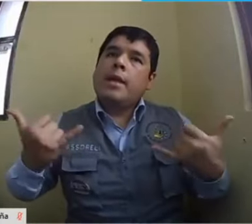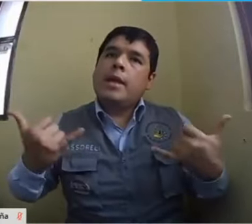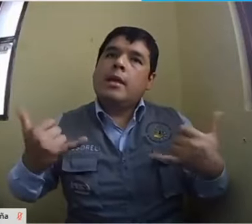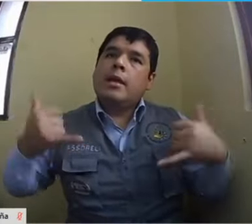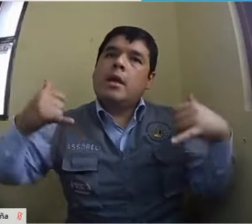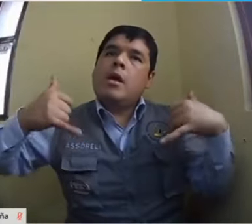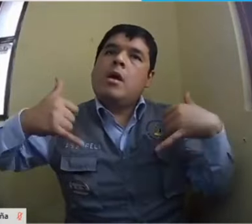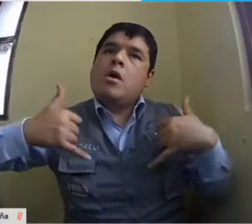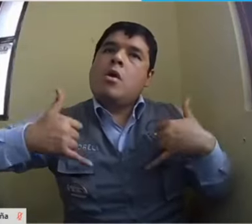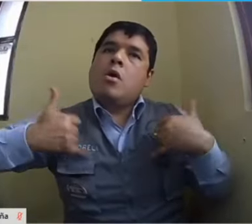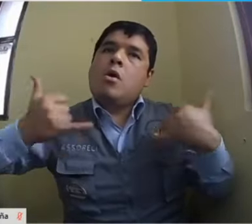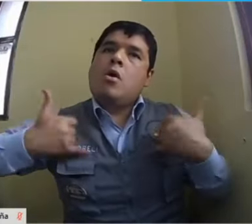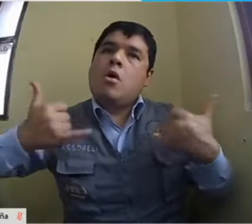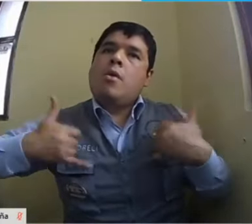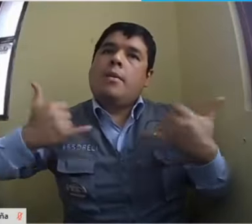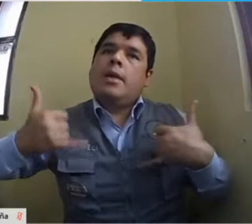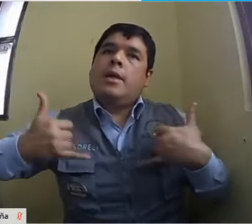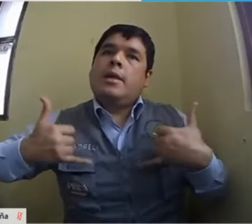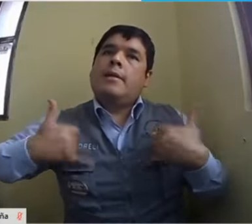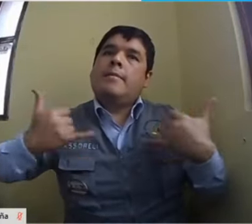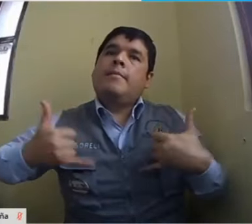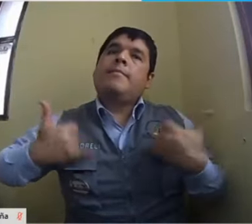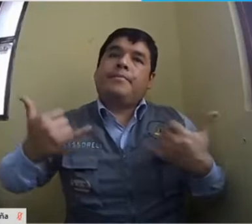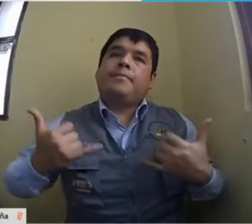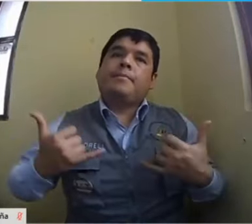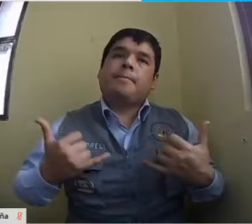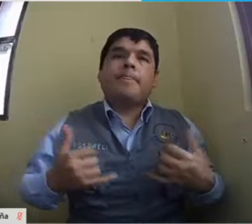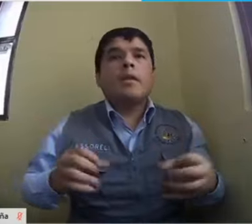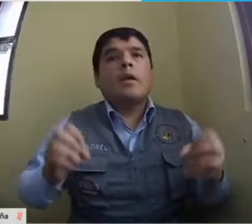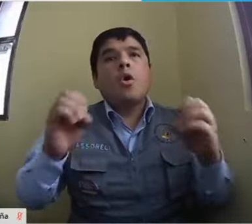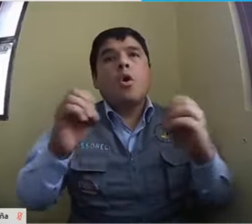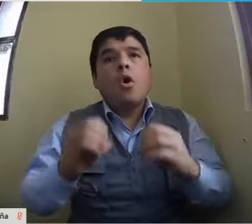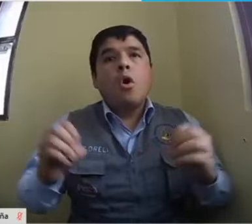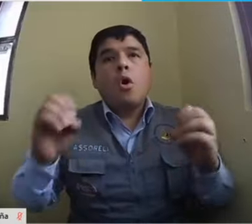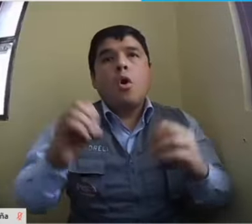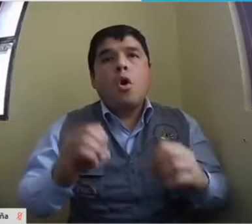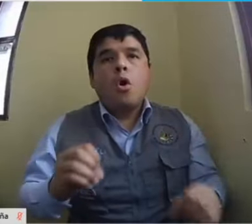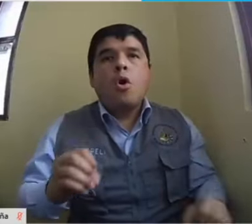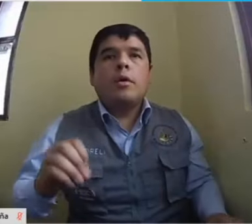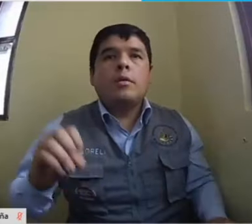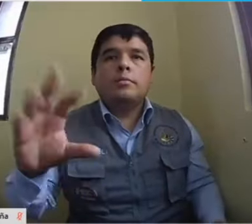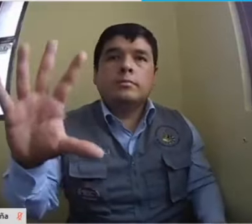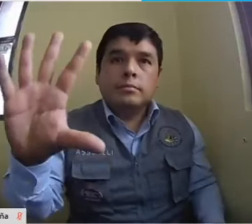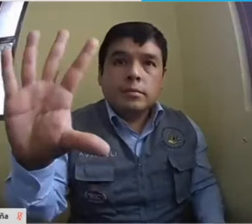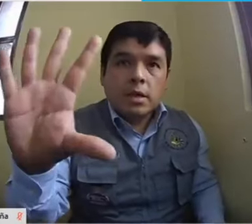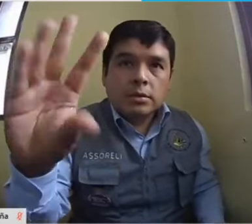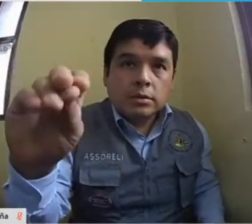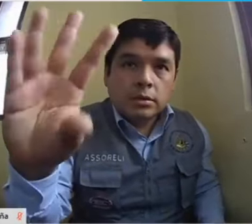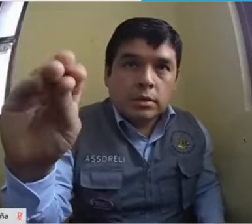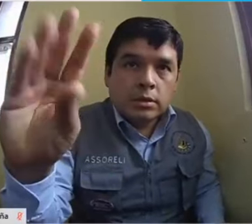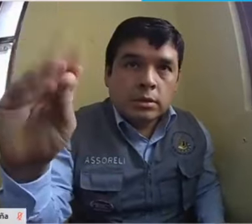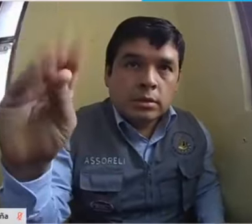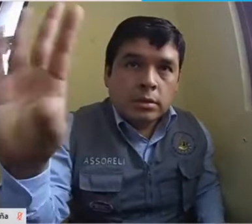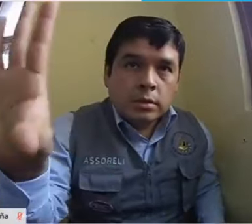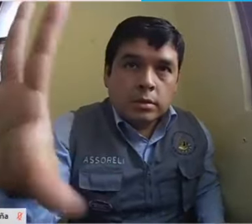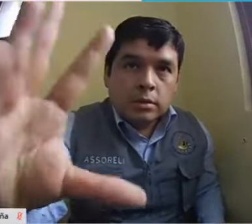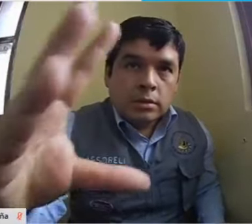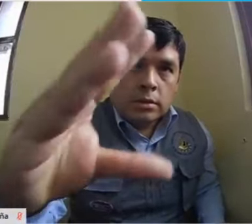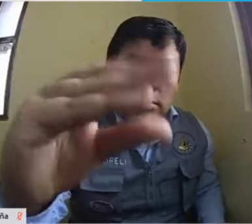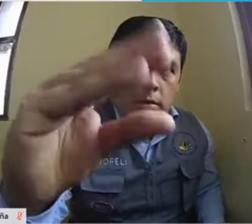pecho. Joven, con ambas manos y los meñiques tocan el pecho. Solo los meñiques. O también,